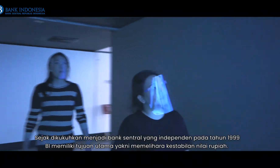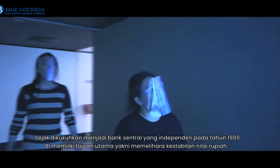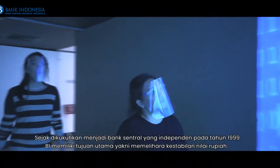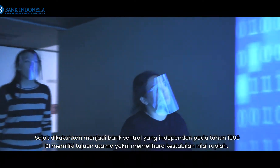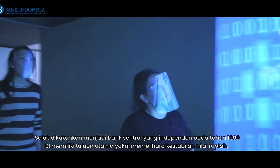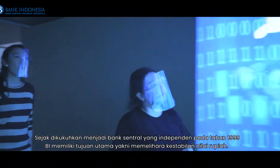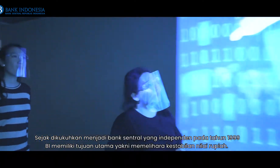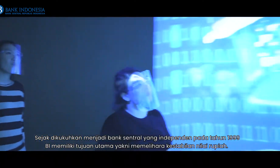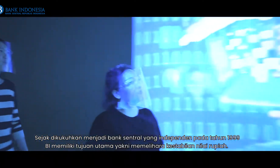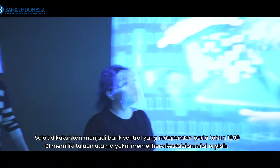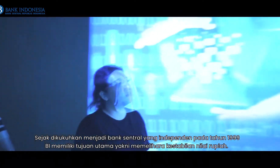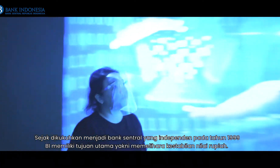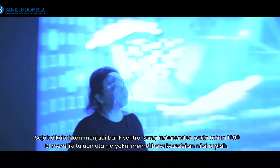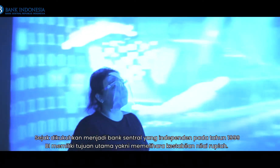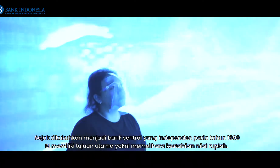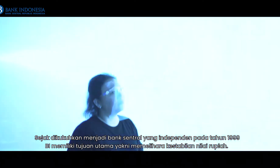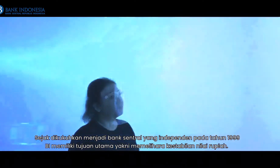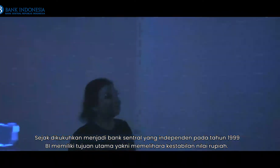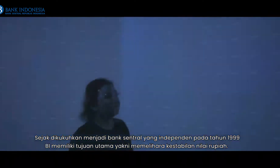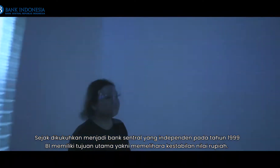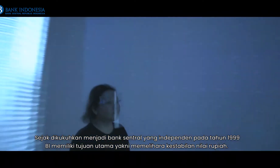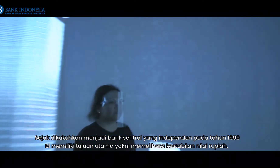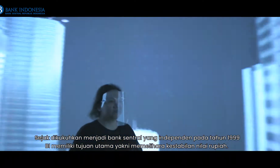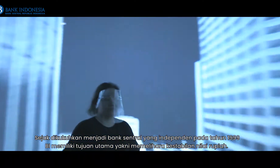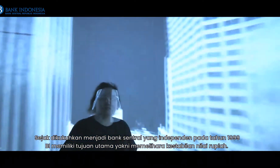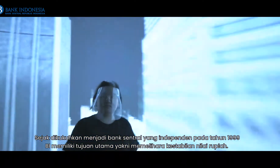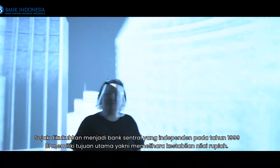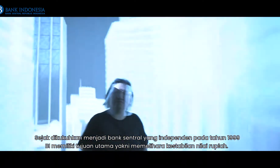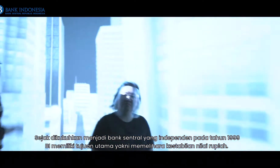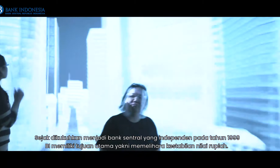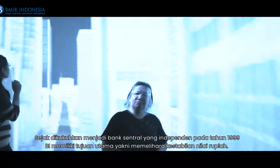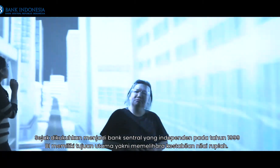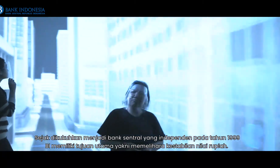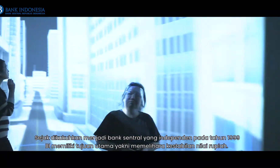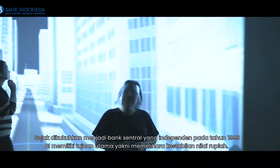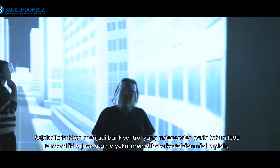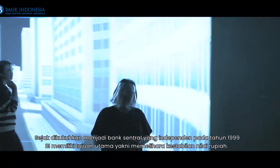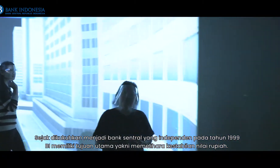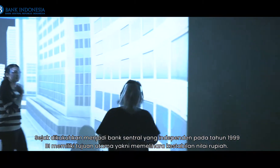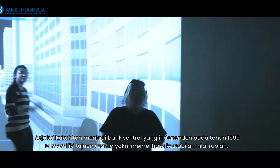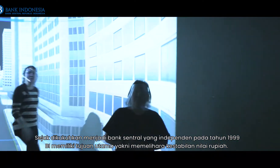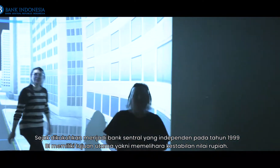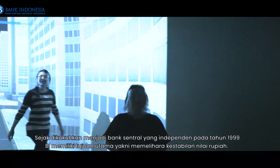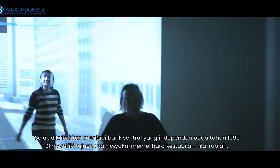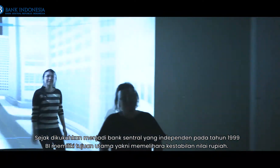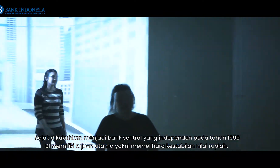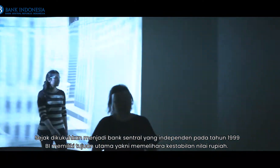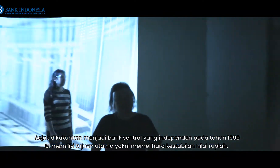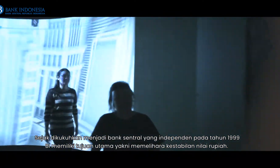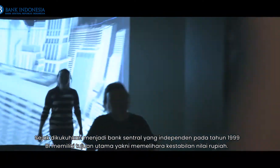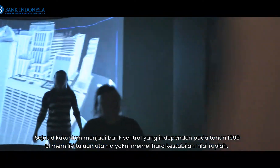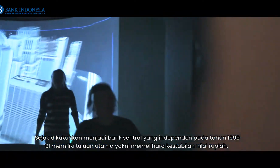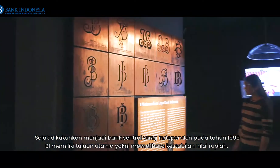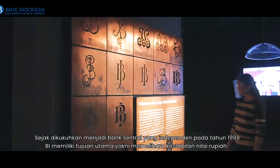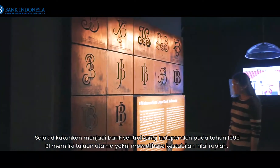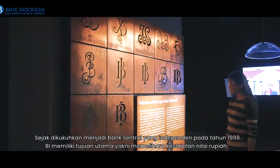Sejak dikukuhkan menjadi bank sentral yang independen pada tahun 1999, Bank Indonesia memiliki tujuan